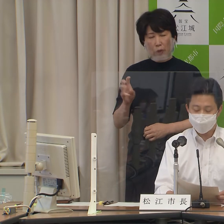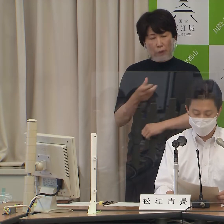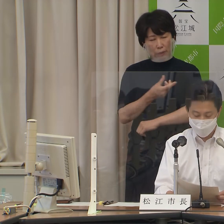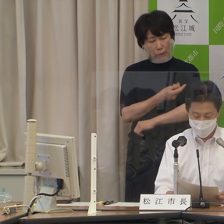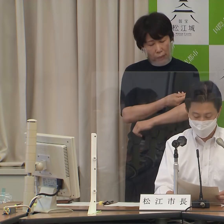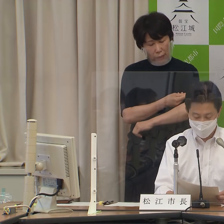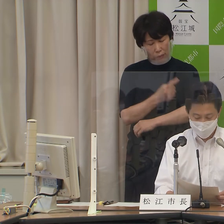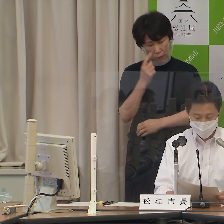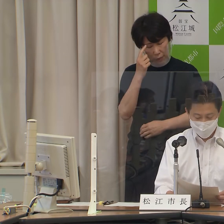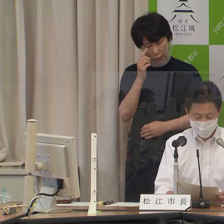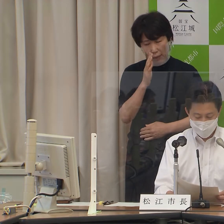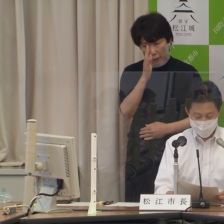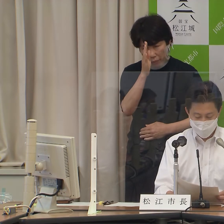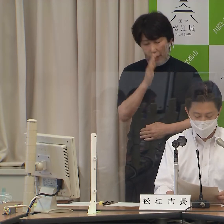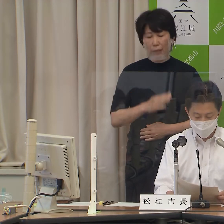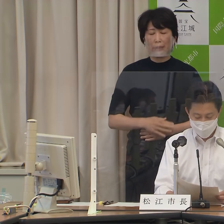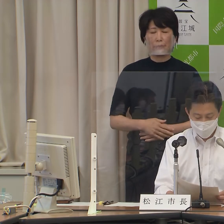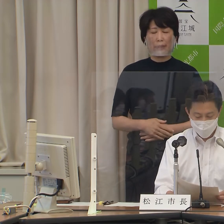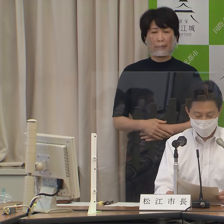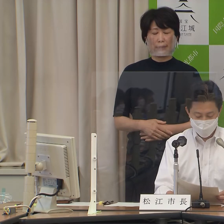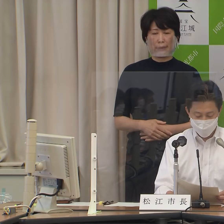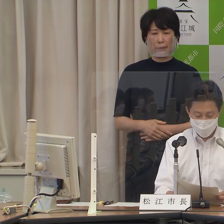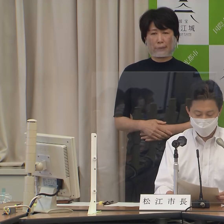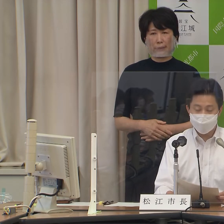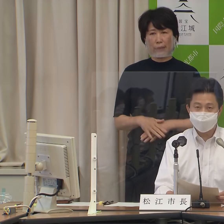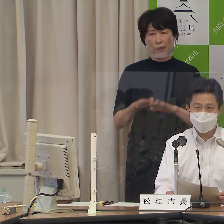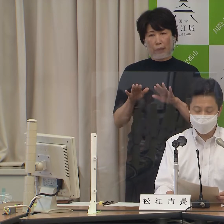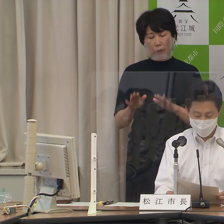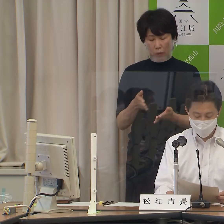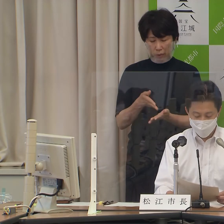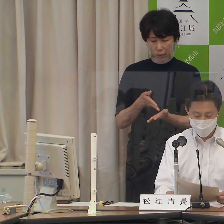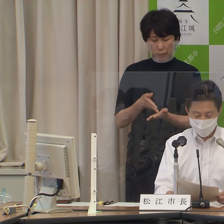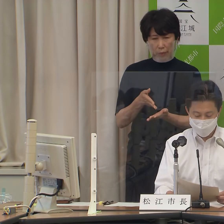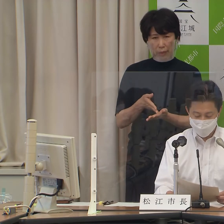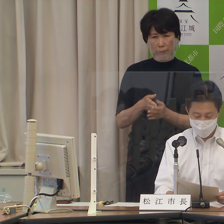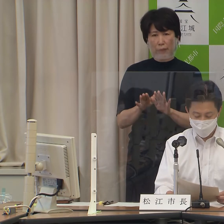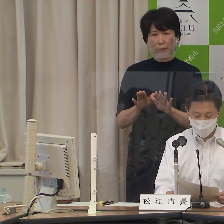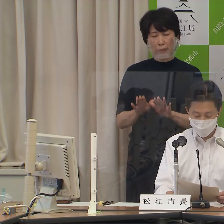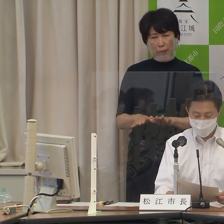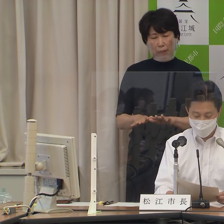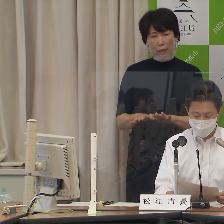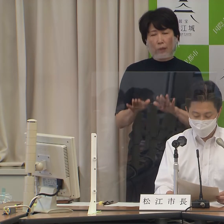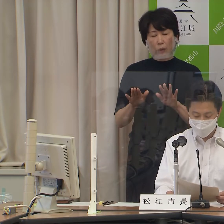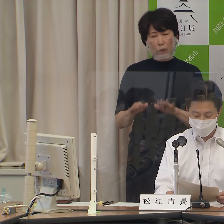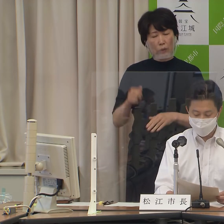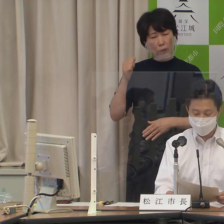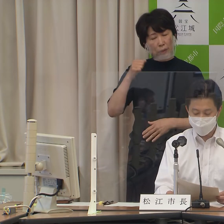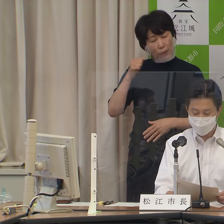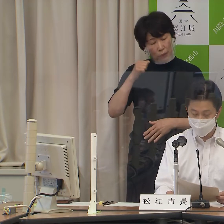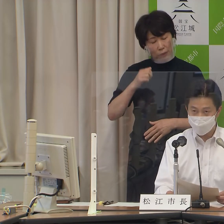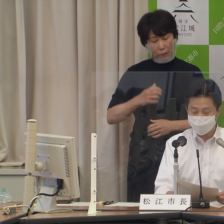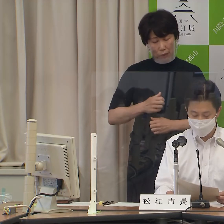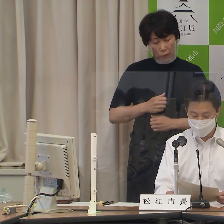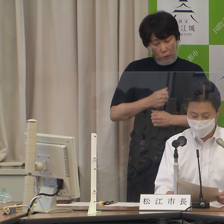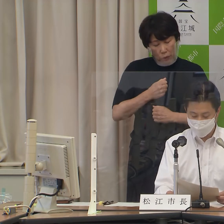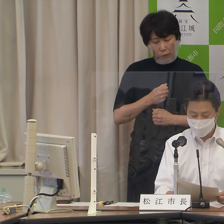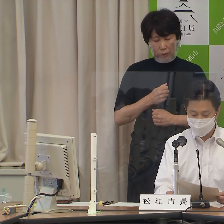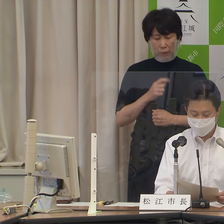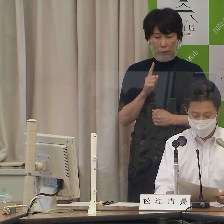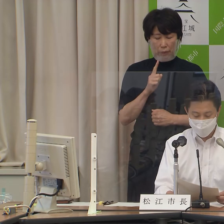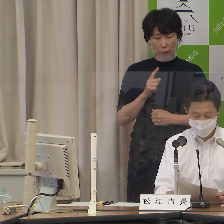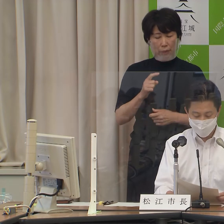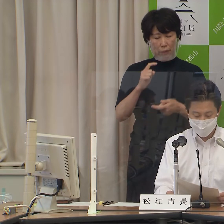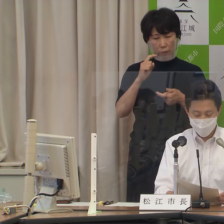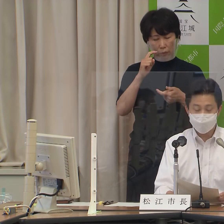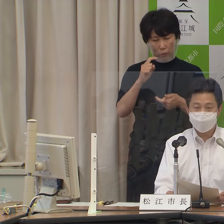お願いいたします。なお、本日ご説明したこの夏に心がけていただきたいことにつき